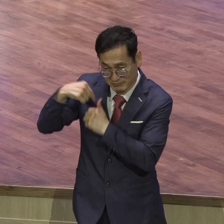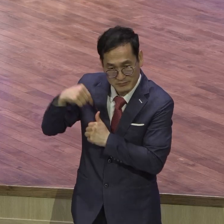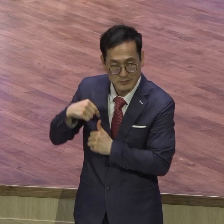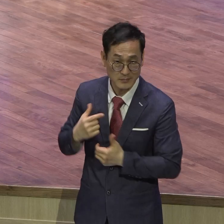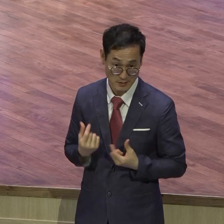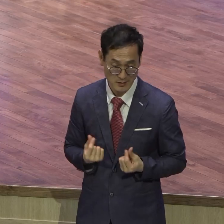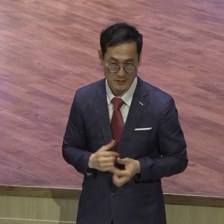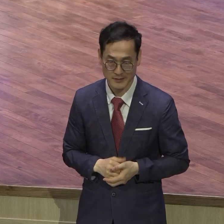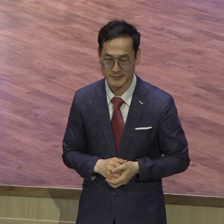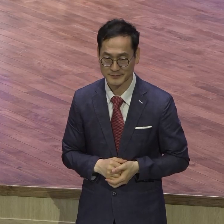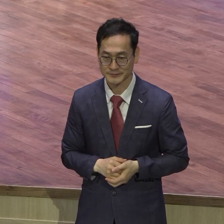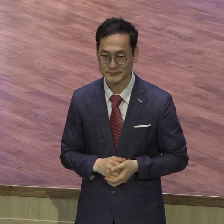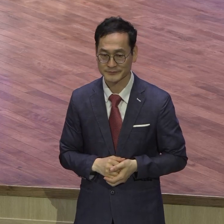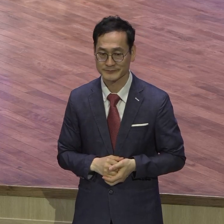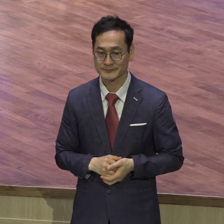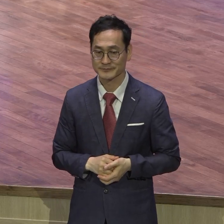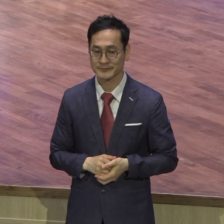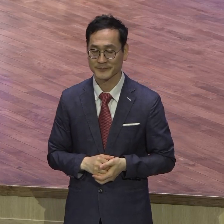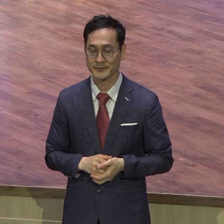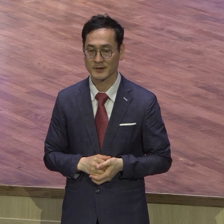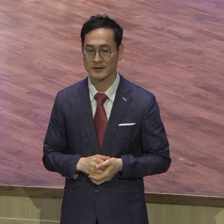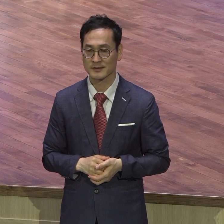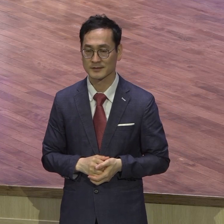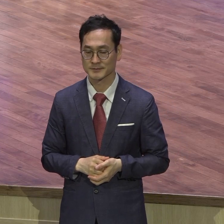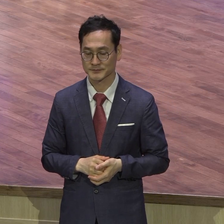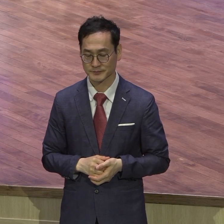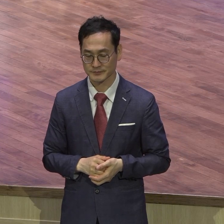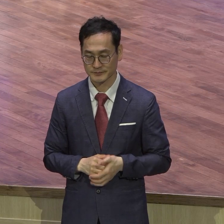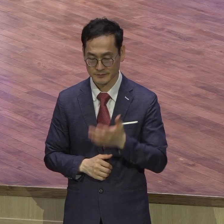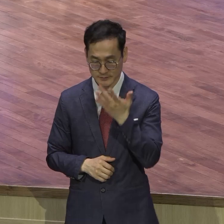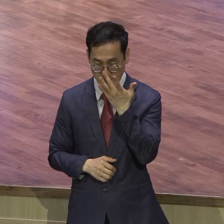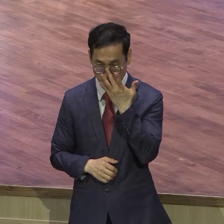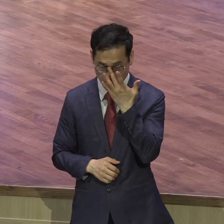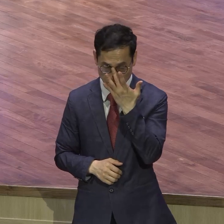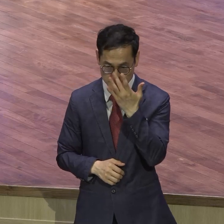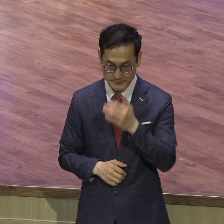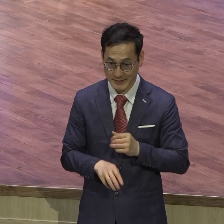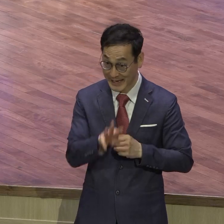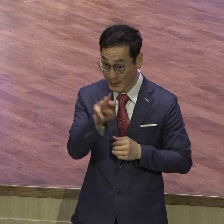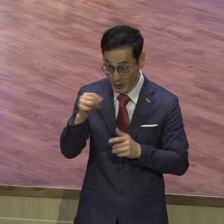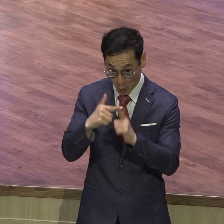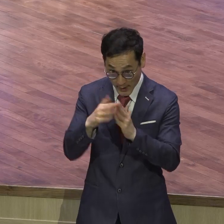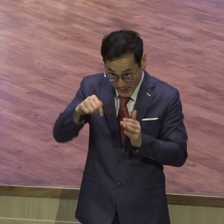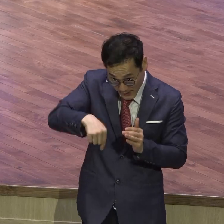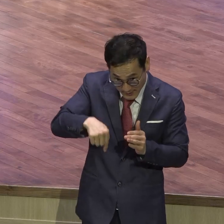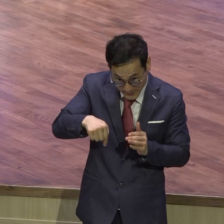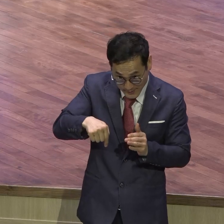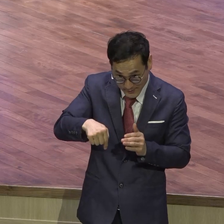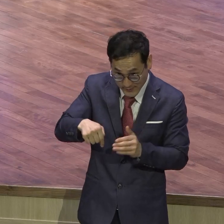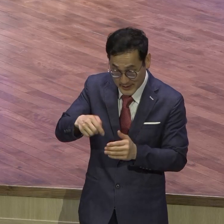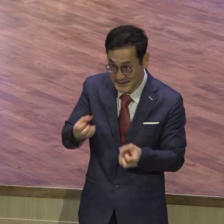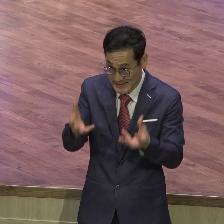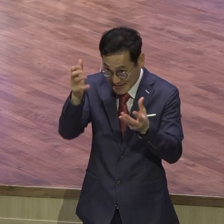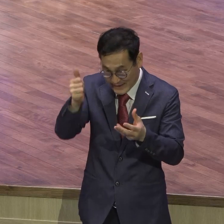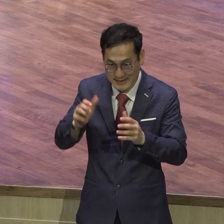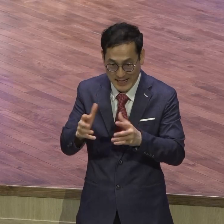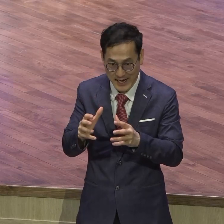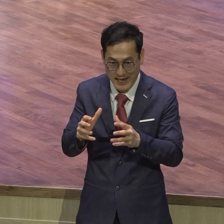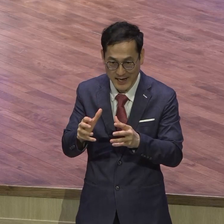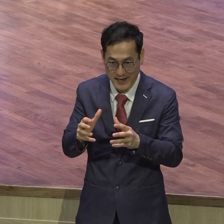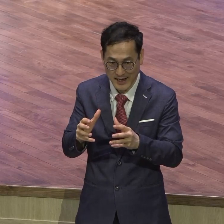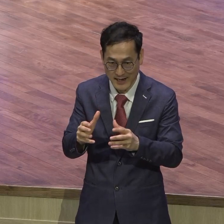그러니까 그렇게 하나님께서 인도하신 것처럼 우리 여우 교회도 하나님이 제사장 나라로 서시기